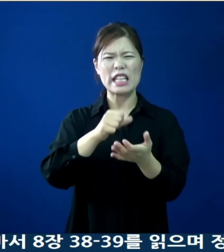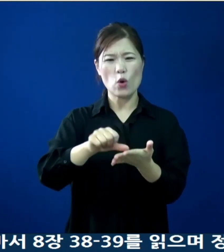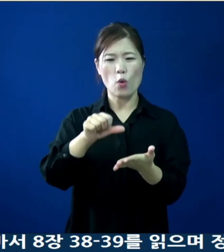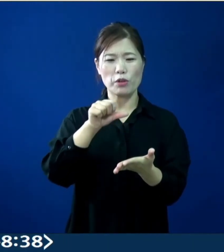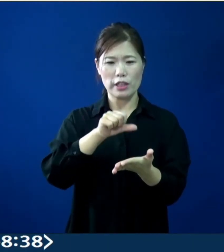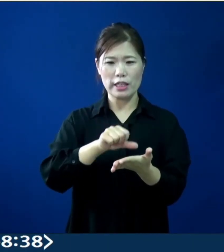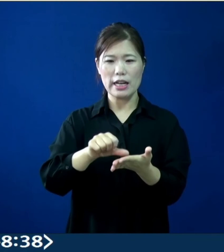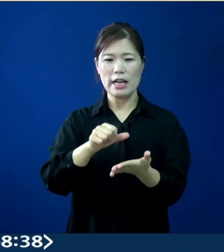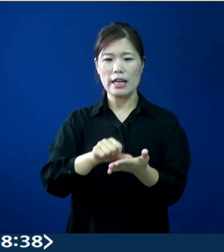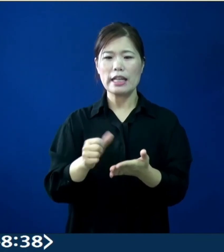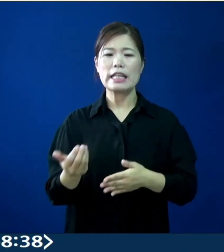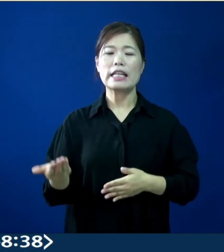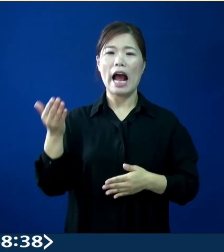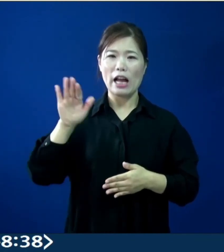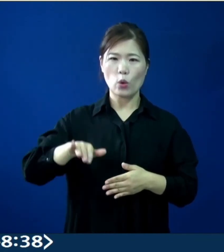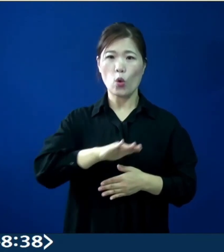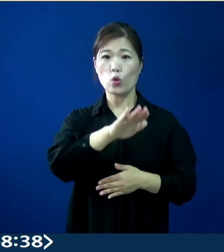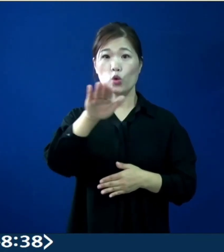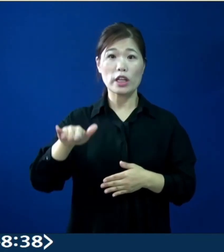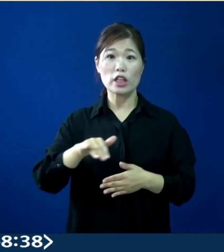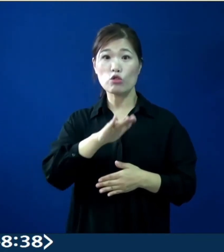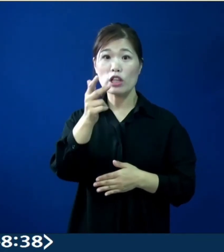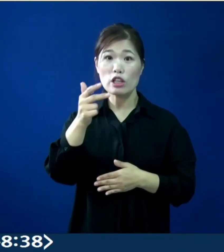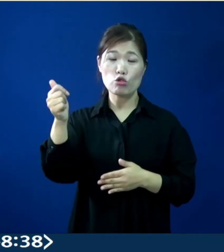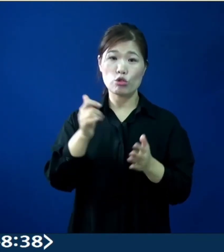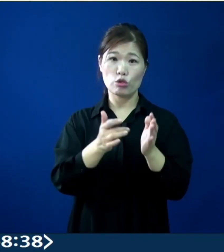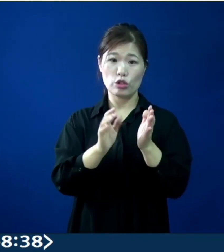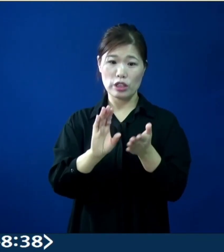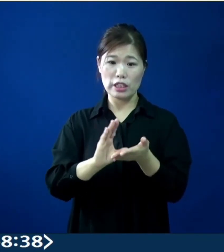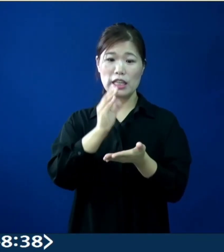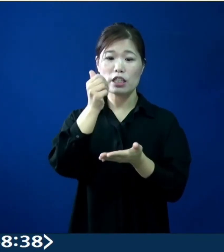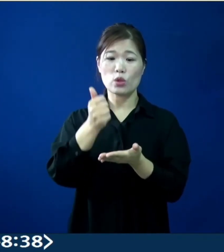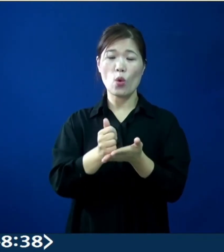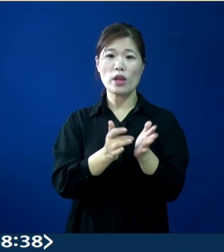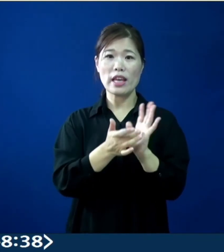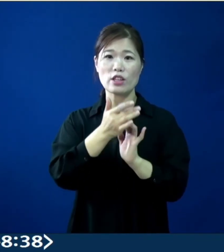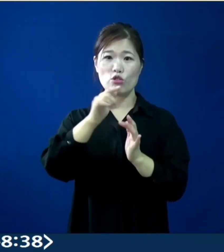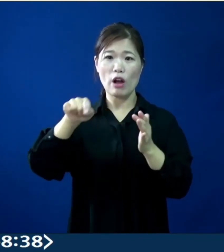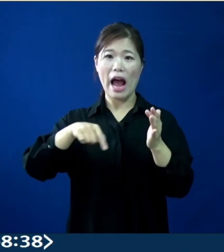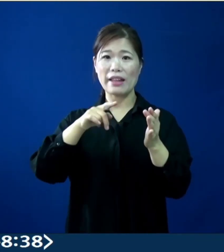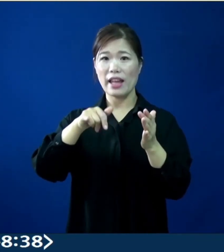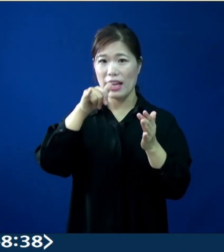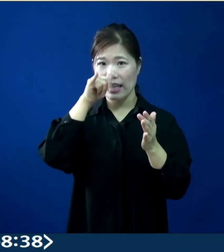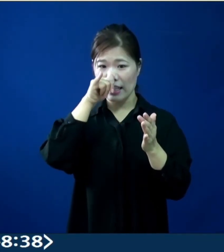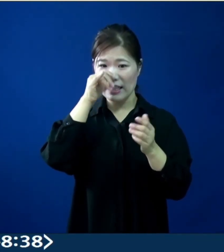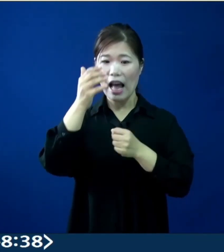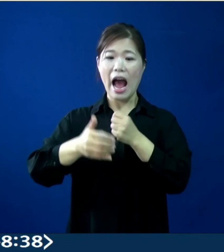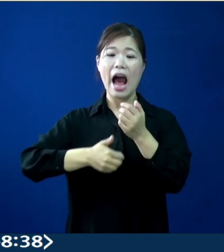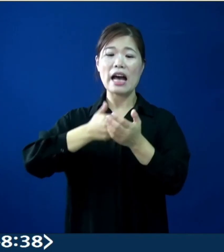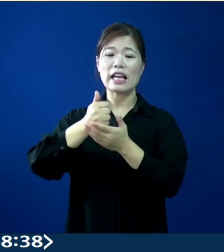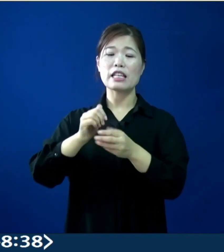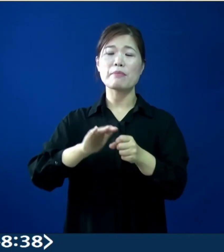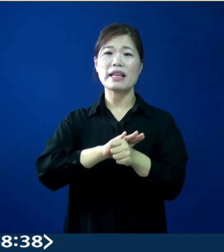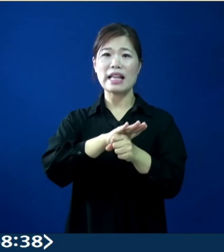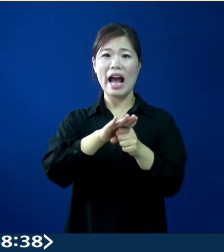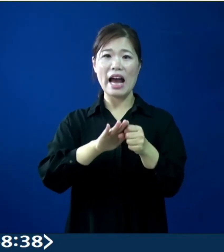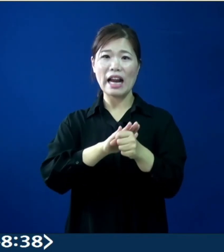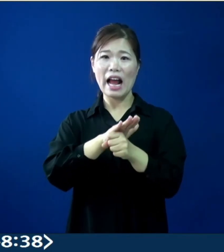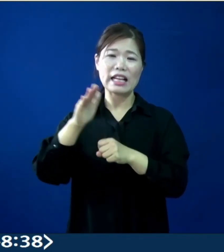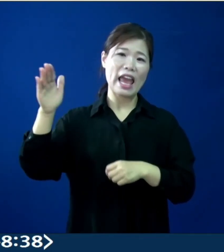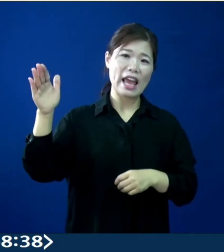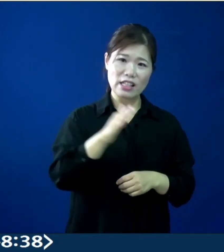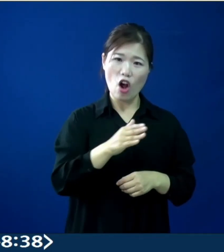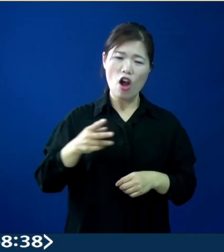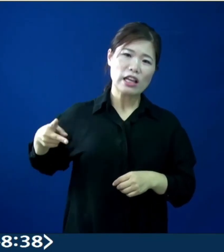어떤 피조물이라도 우리를 우리 주 그리스도 예수 안에 있는 하나님의 사랑에서